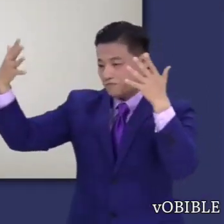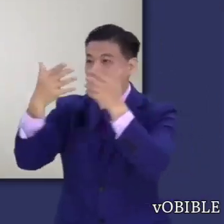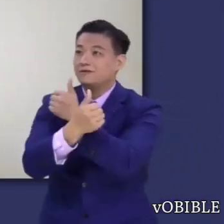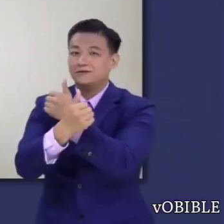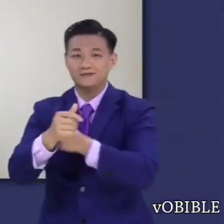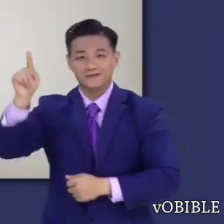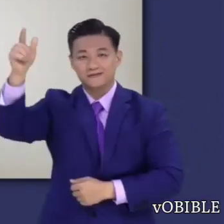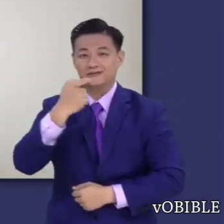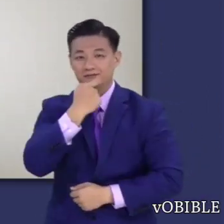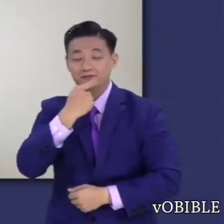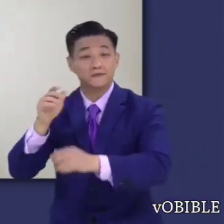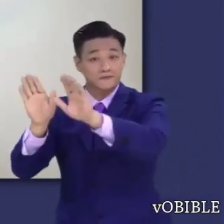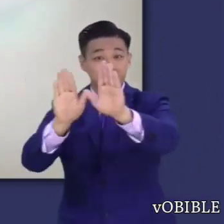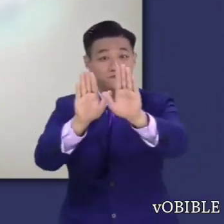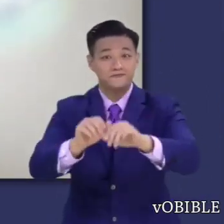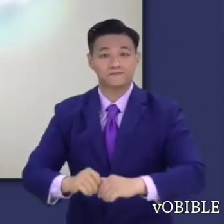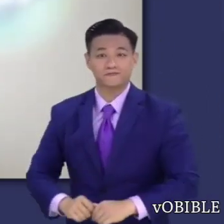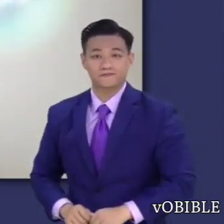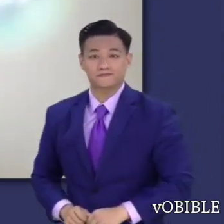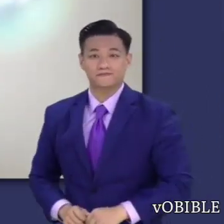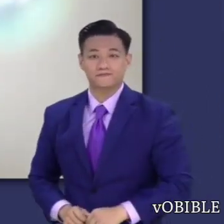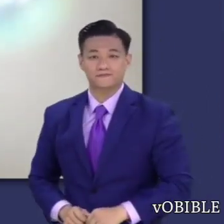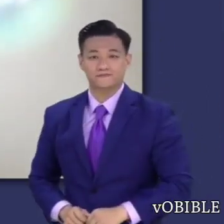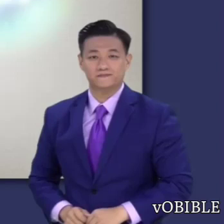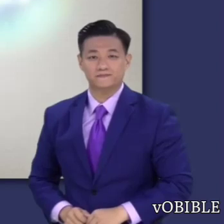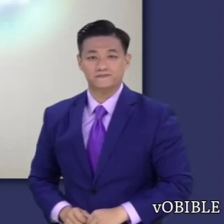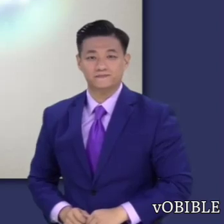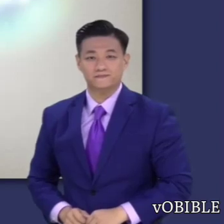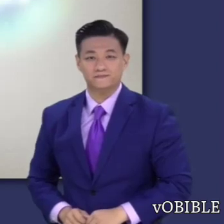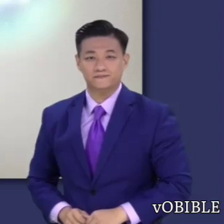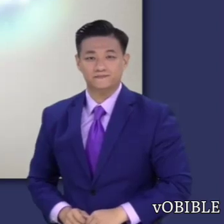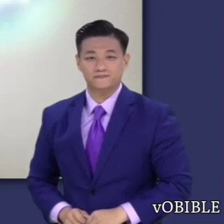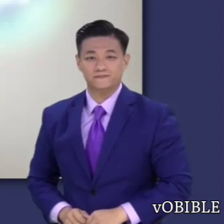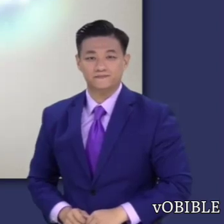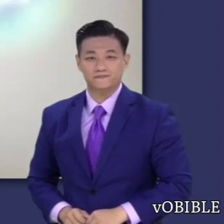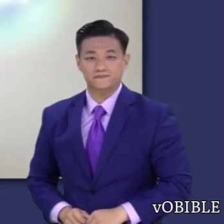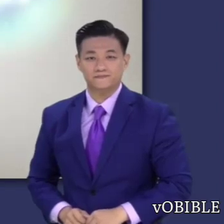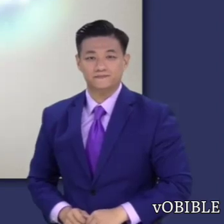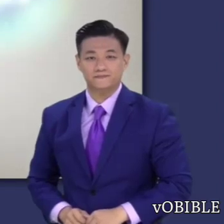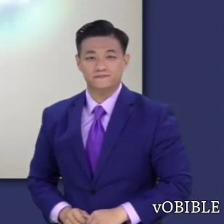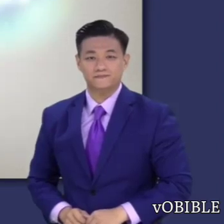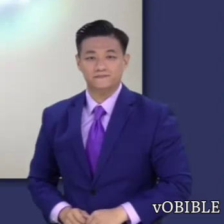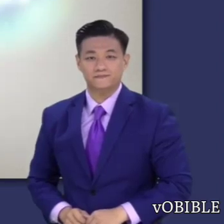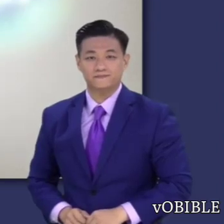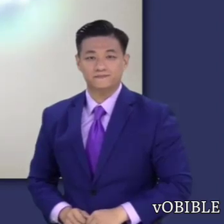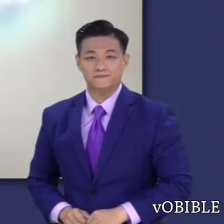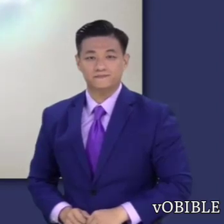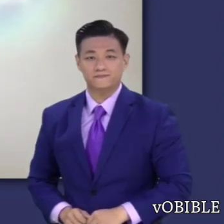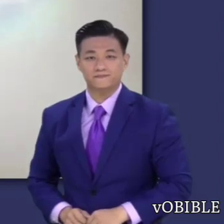了。此外，约翰也向我们保证，凡是跟上帝的旨意一致的祷告，上帝都会垂